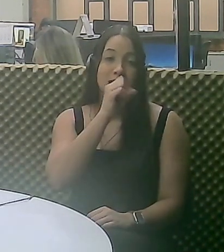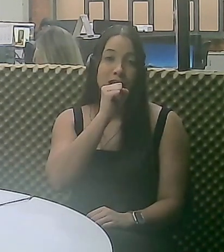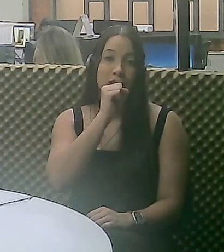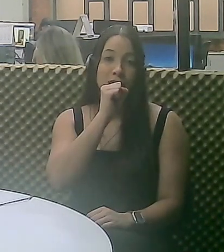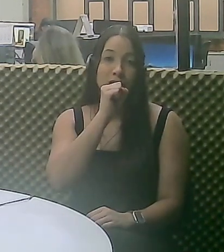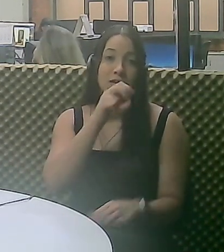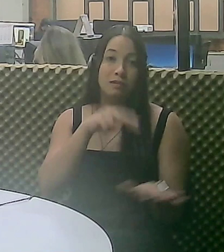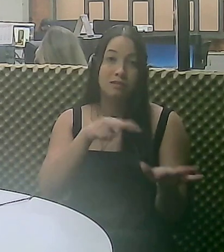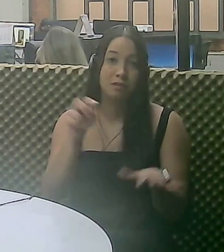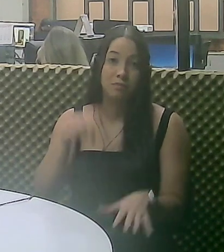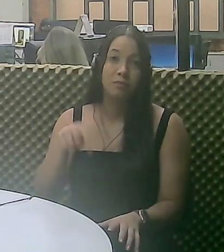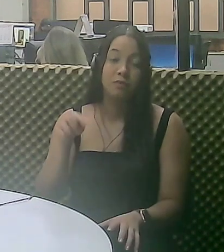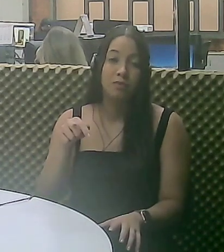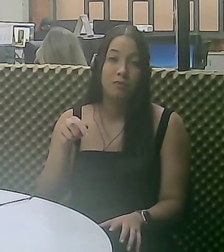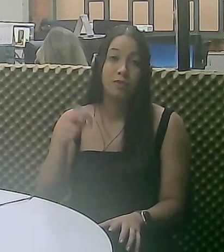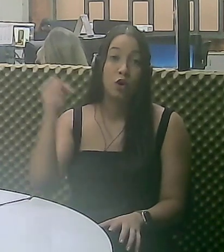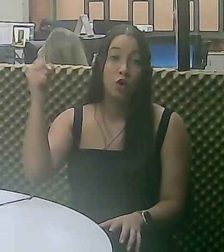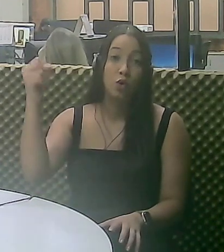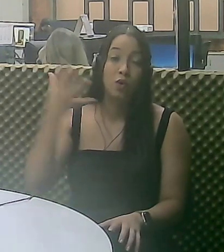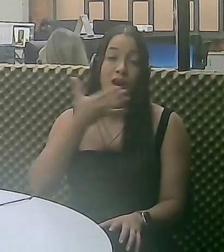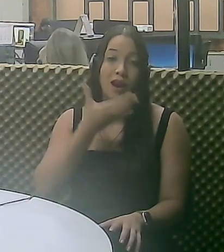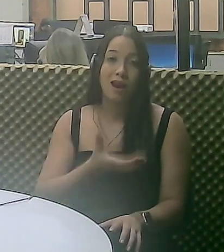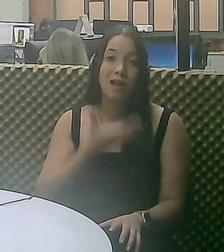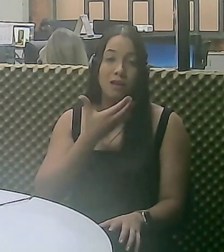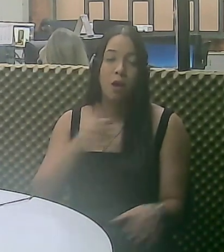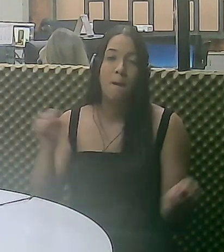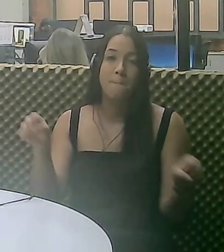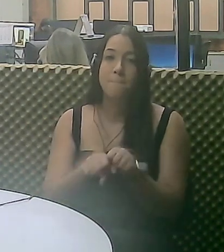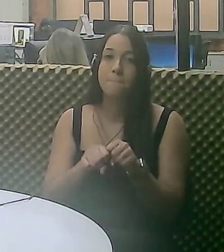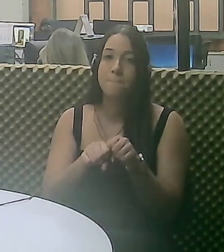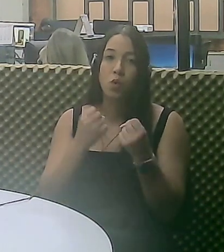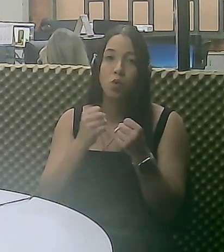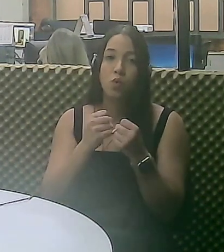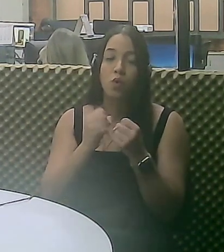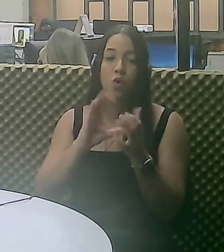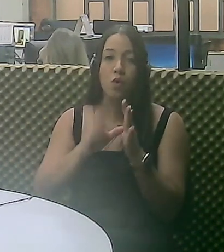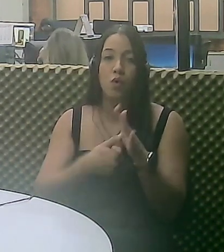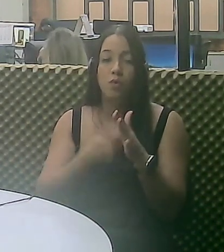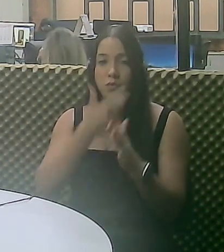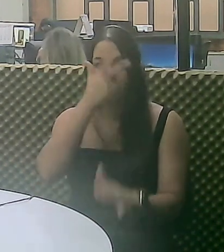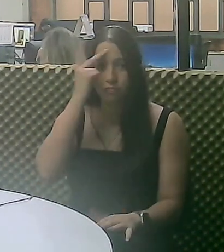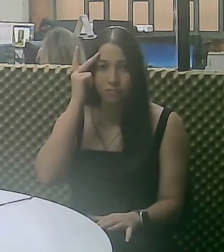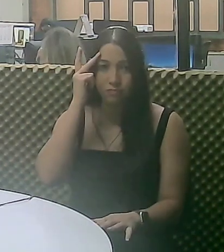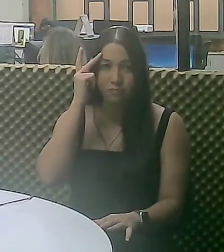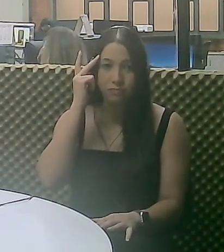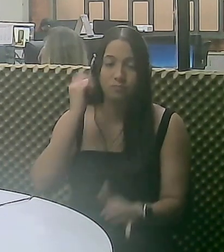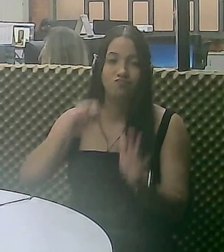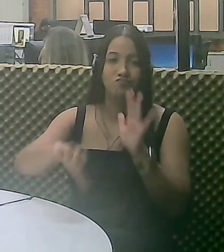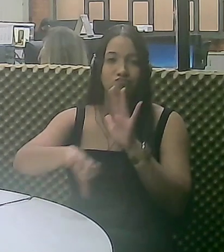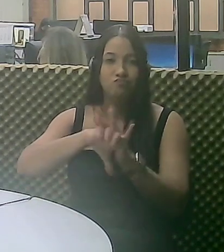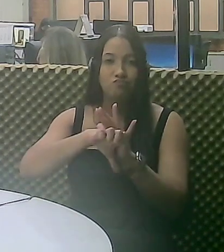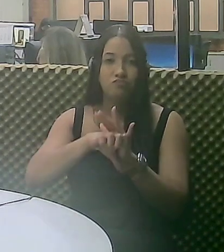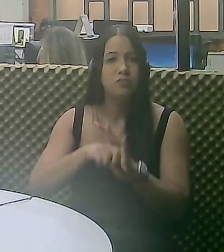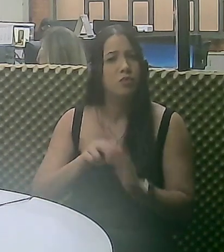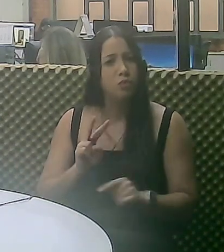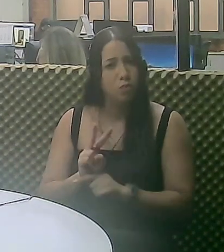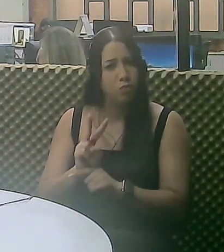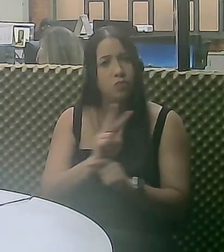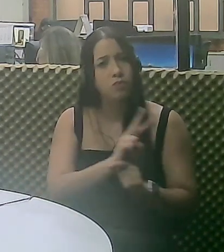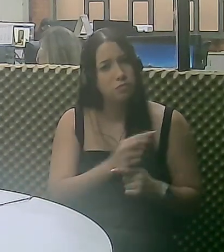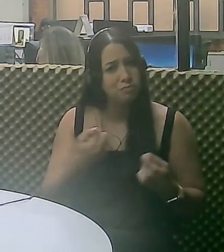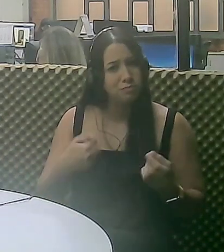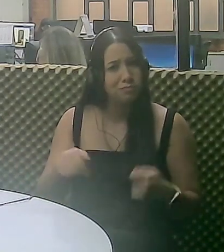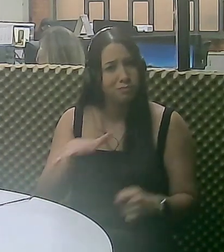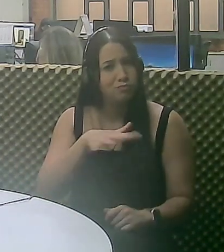no recente sábado desta semana, a iluminação de Natal foi comprometida e danificada por criminosos. Além de zelar por estes espaços,